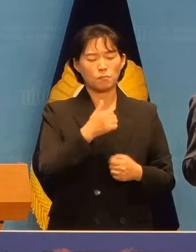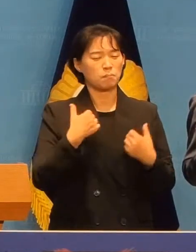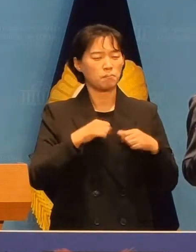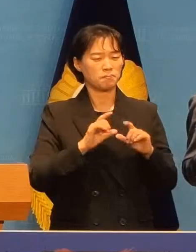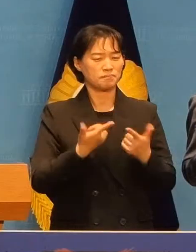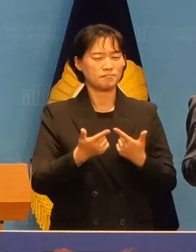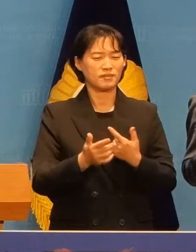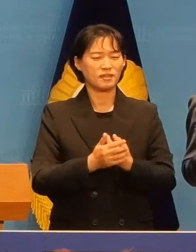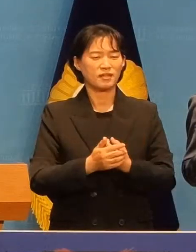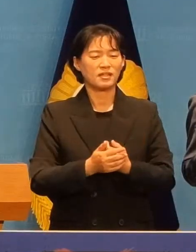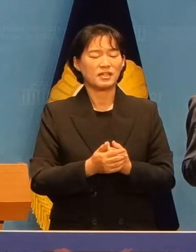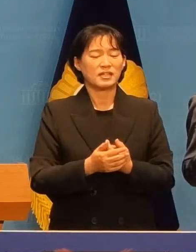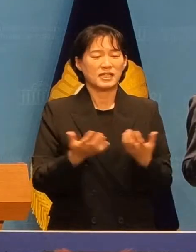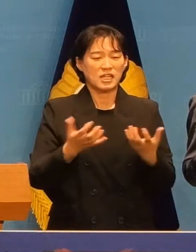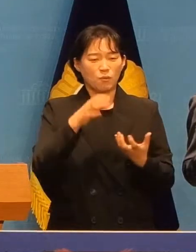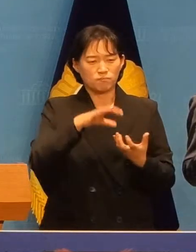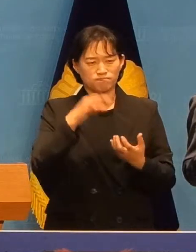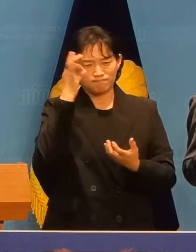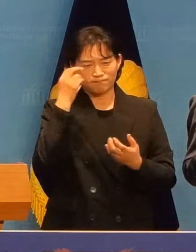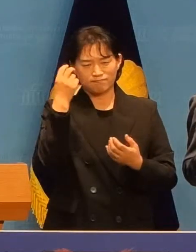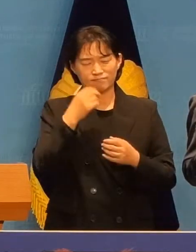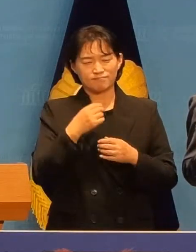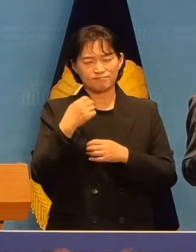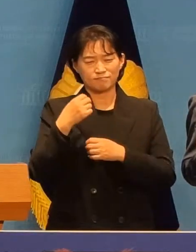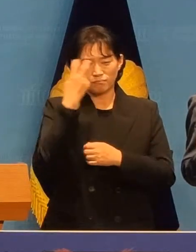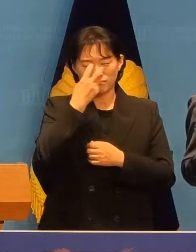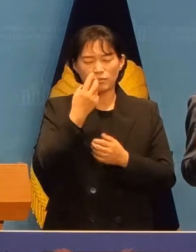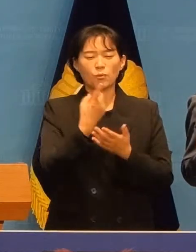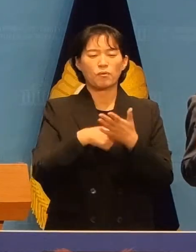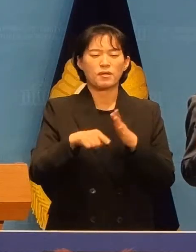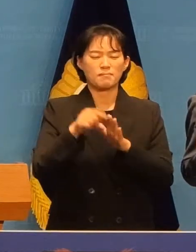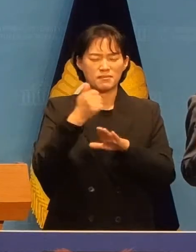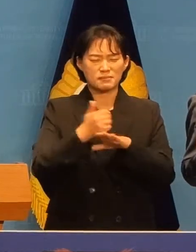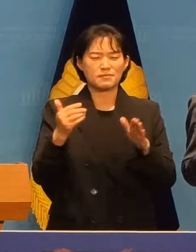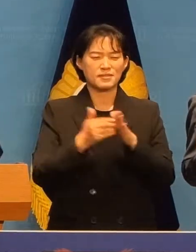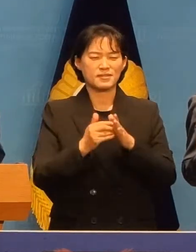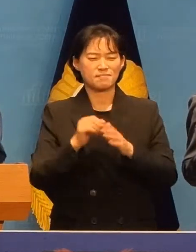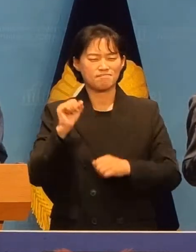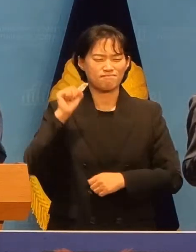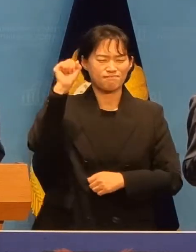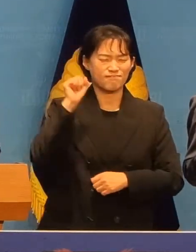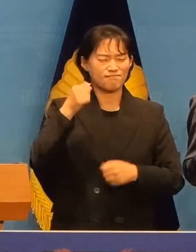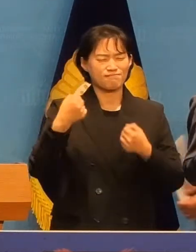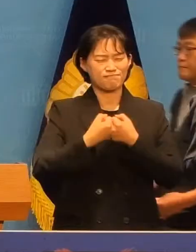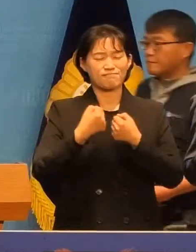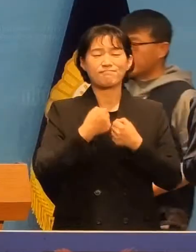일터와 생존을 지키기 위해 끝까지 싸울 것입니다. 감사합니다.